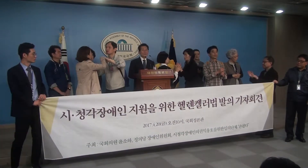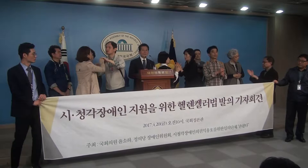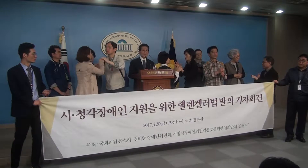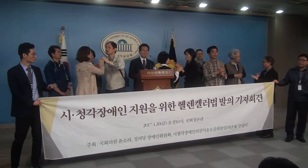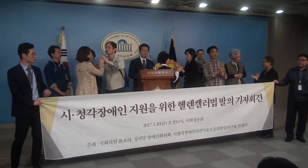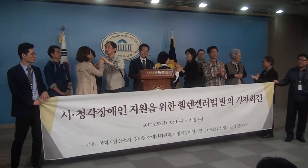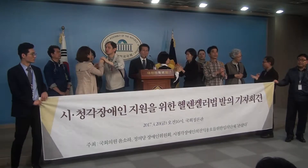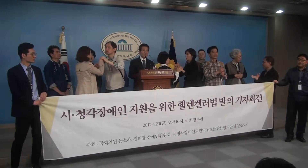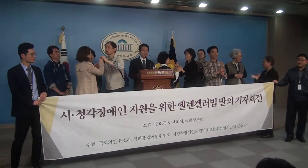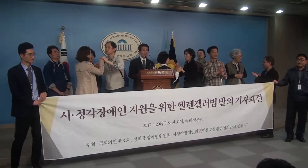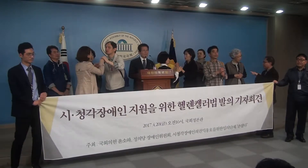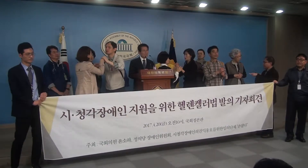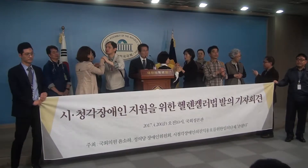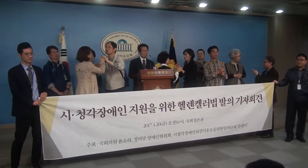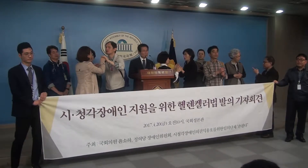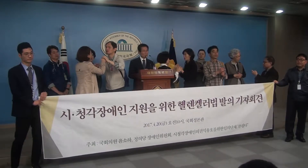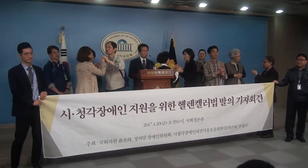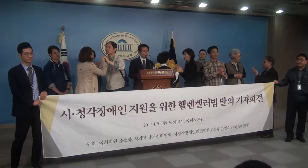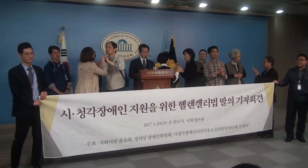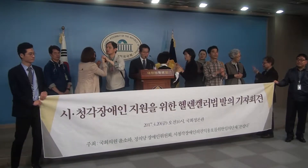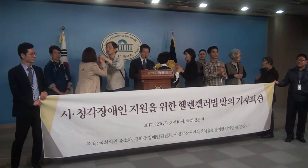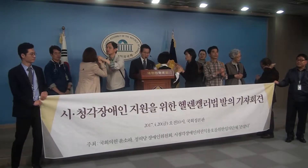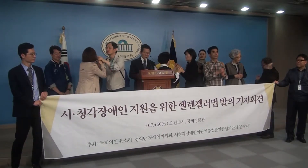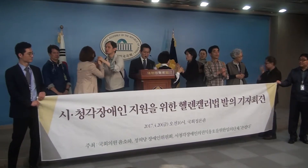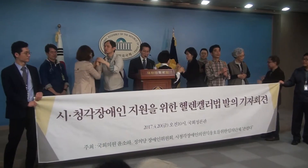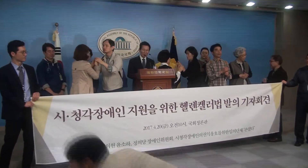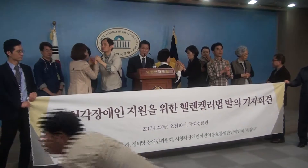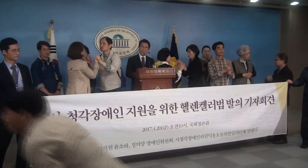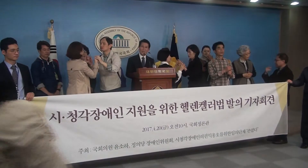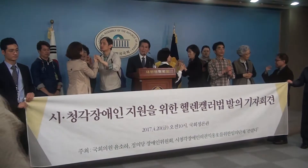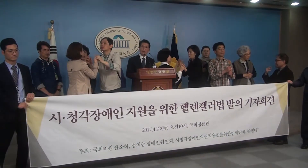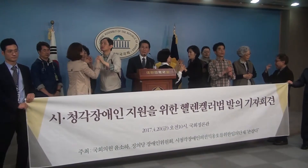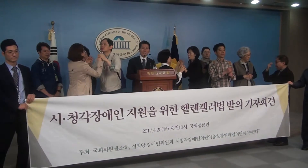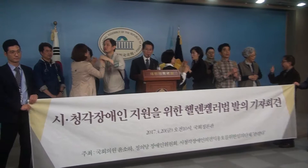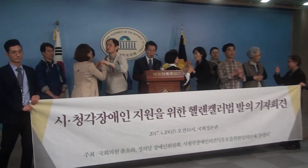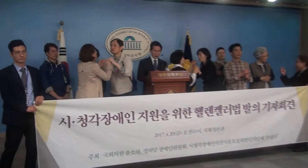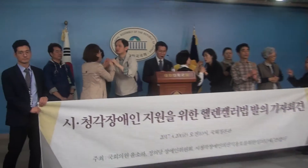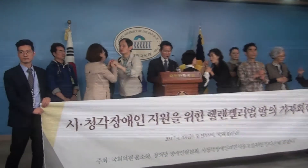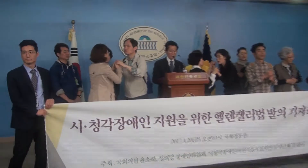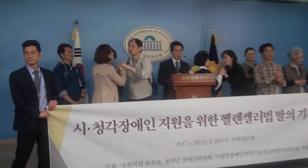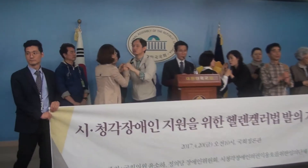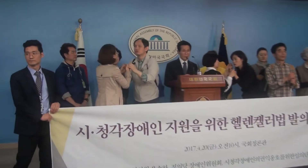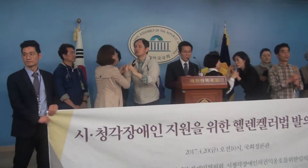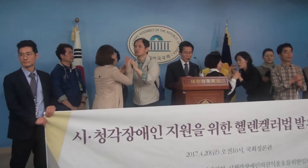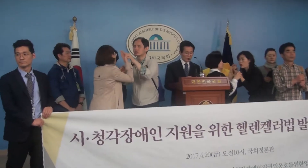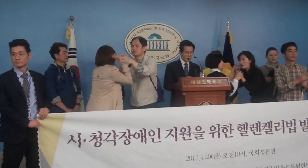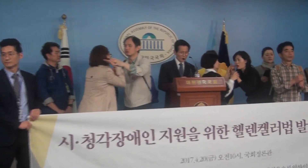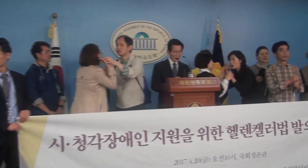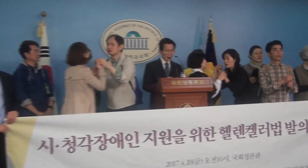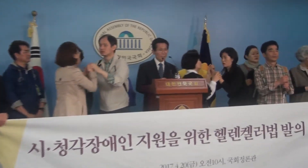지금부터 138년 전 잘 알고 계시듯이 미국의 헬런 켈러라는 여성이